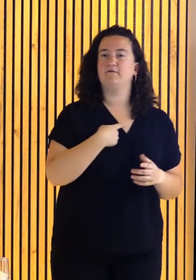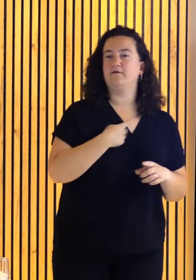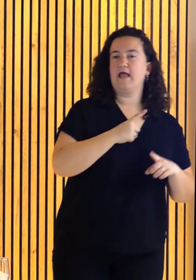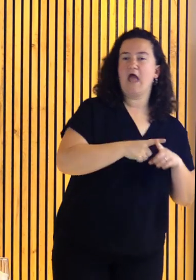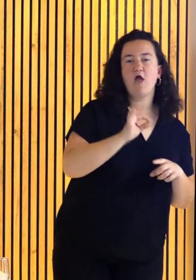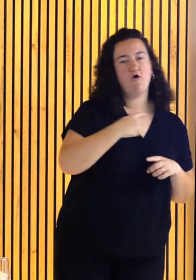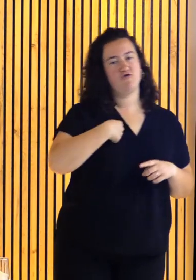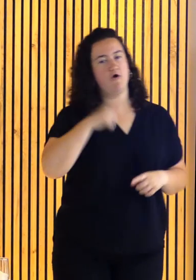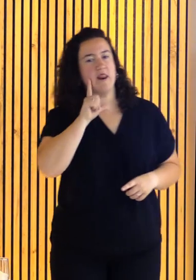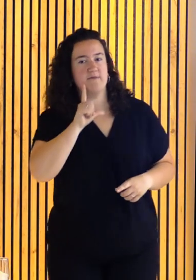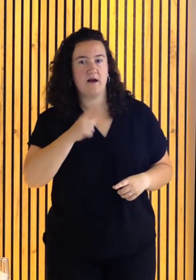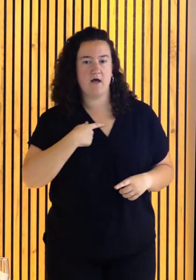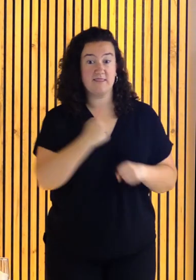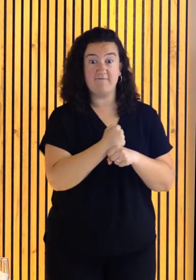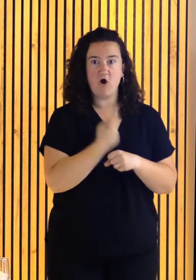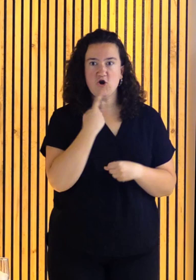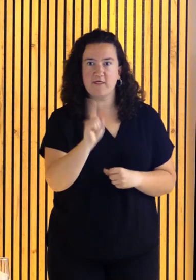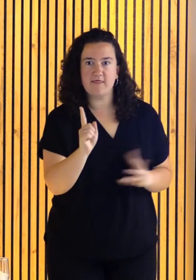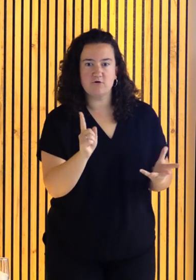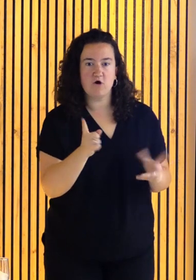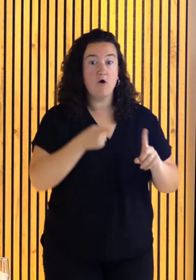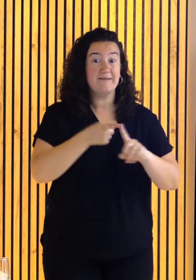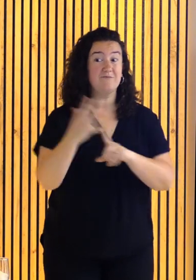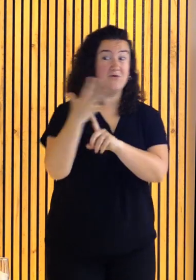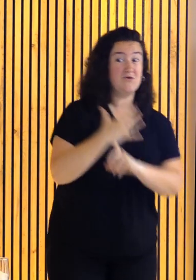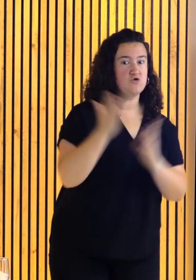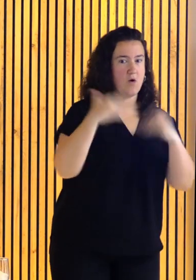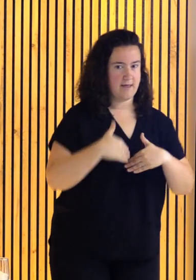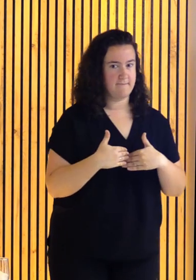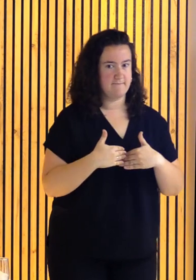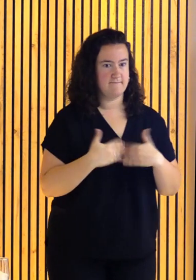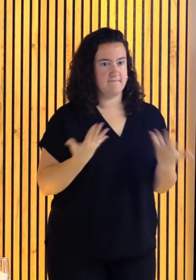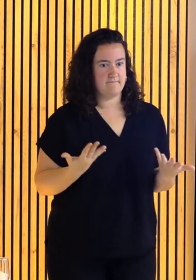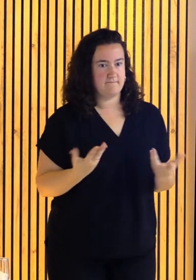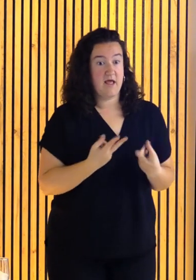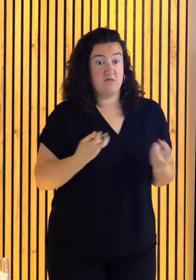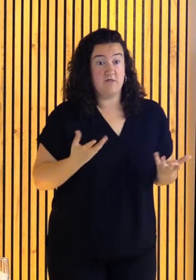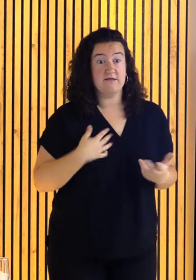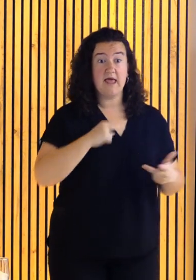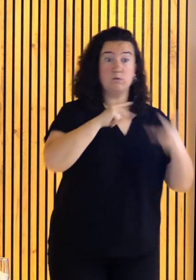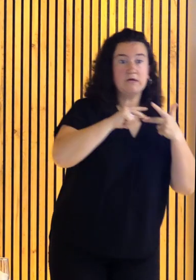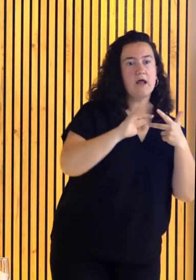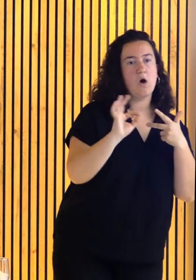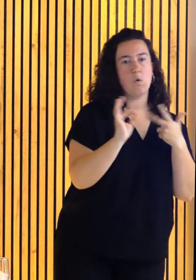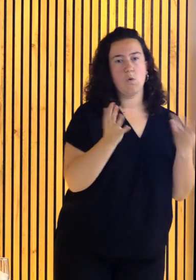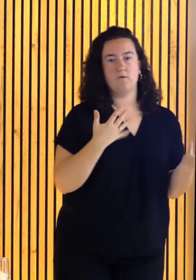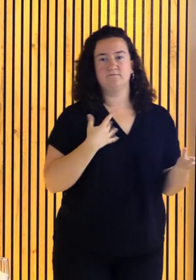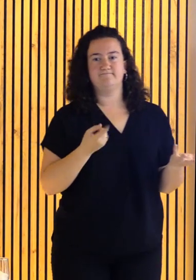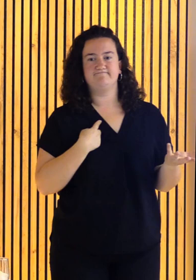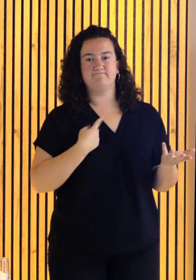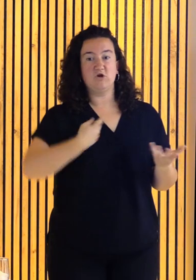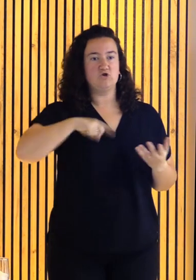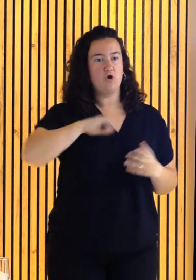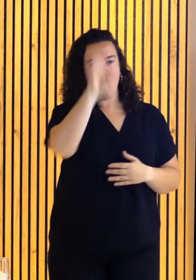ditugu azaleratzen edo gauzatzuk eskutatzeko aukera ematen digute bai euskarak edo bai lumak adibidez, bai? Edo gure